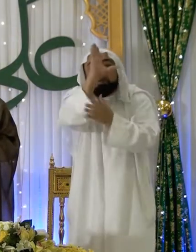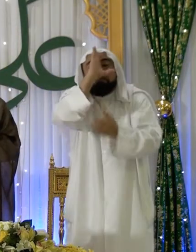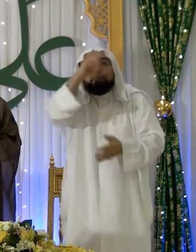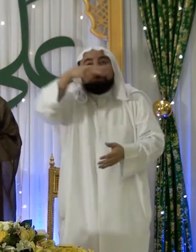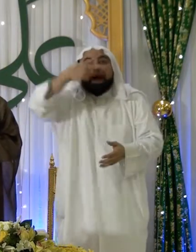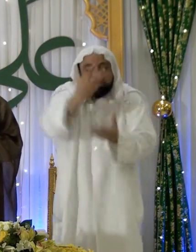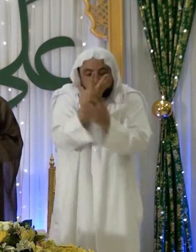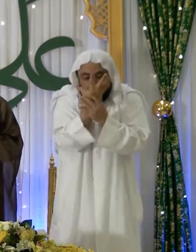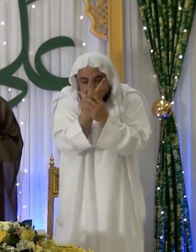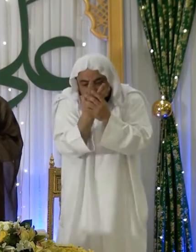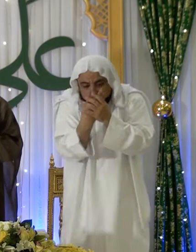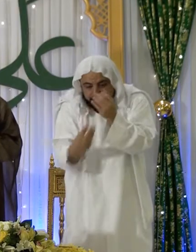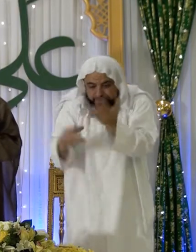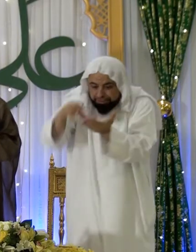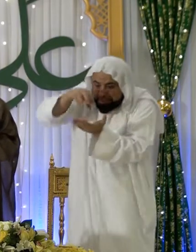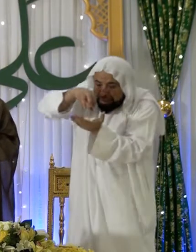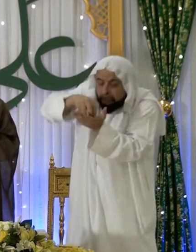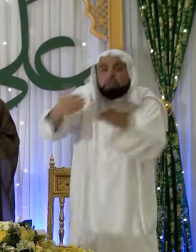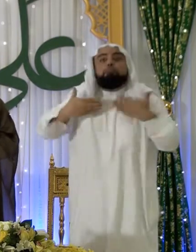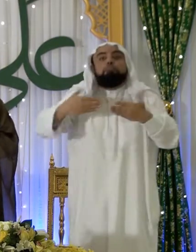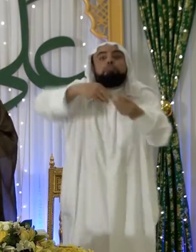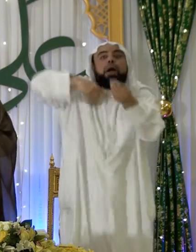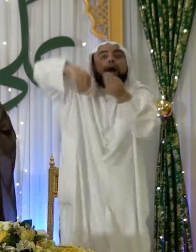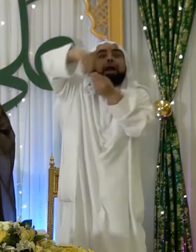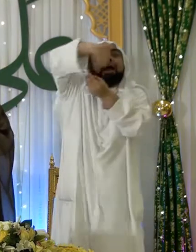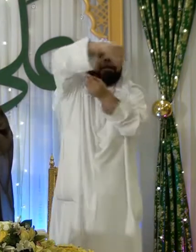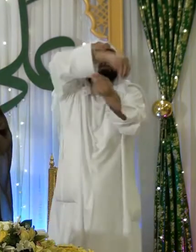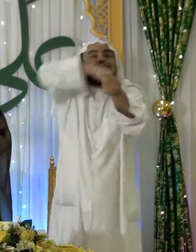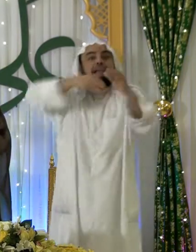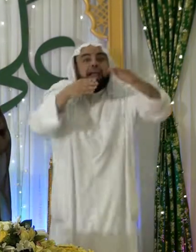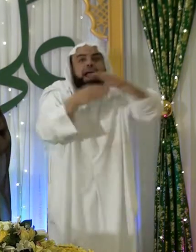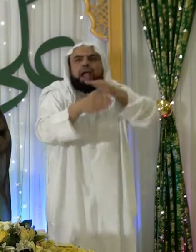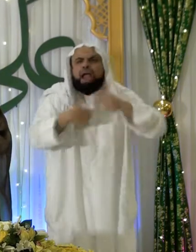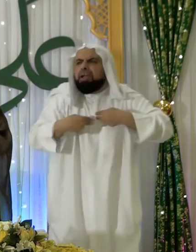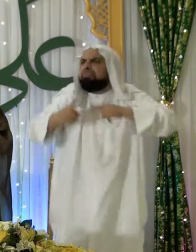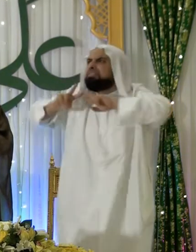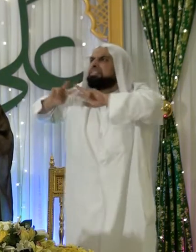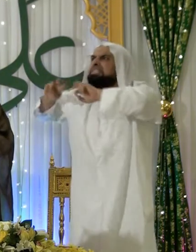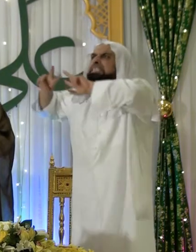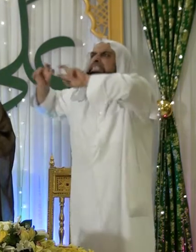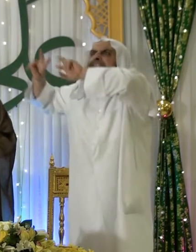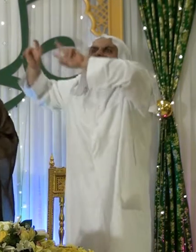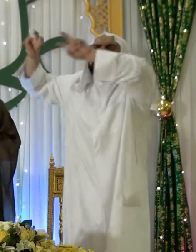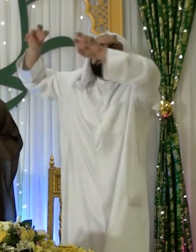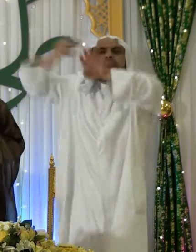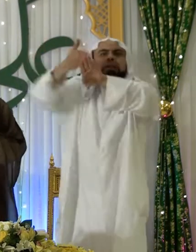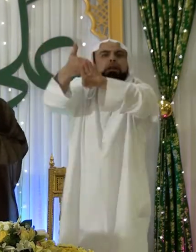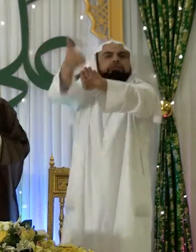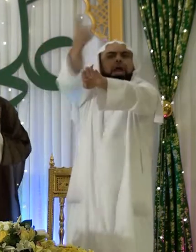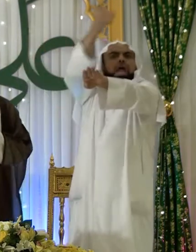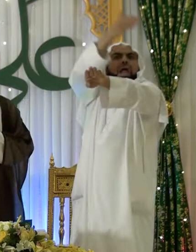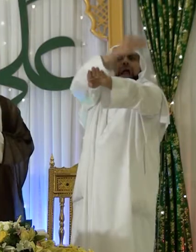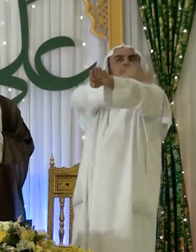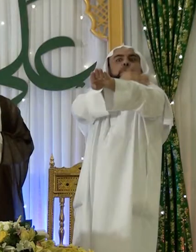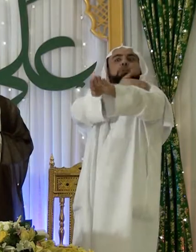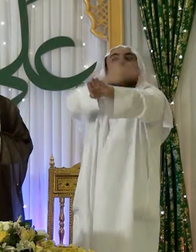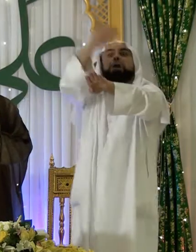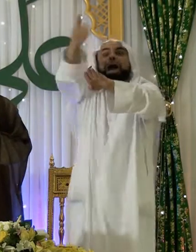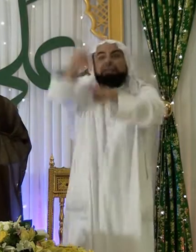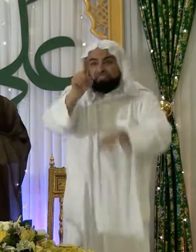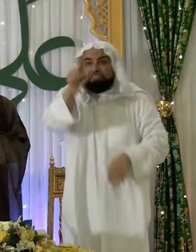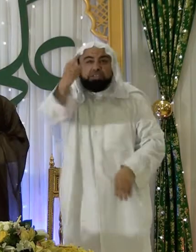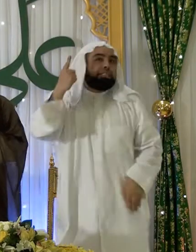هذه الولادة التي لم تكن لأحد قبل علي ولا لأحد بعد